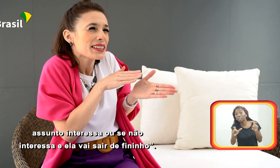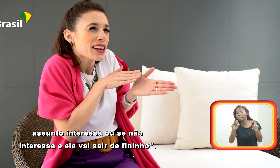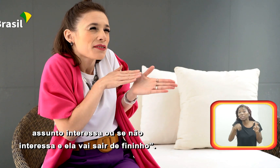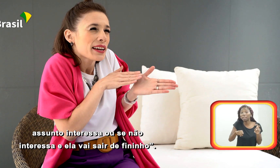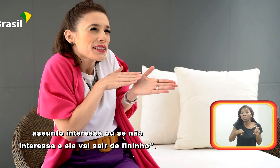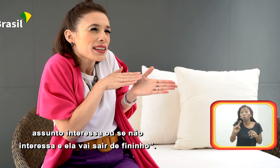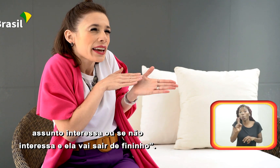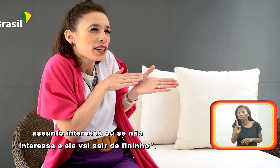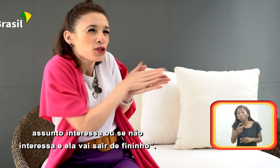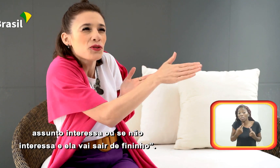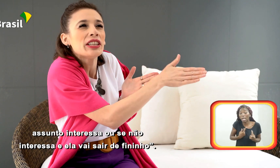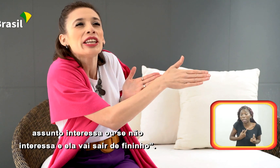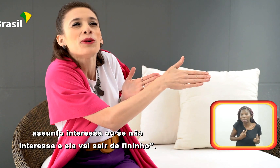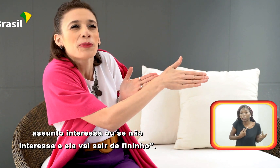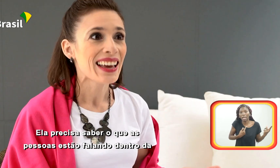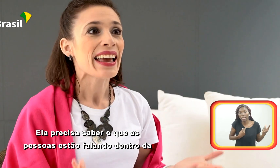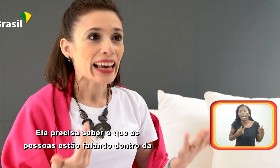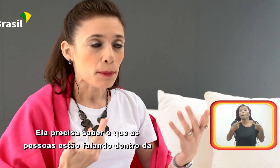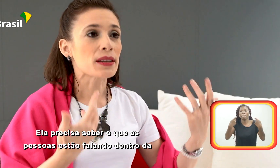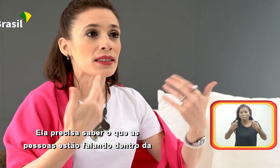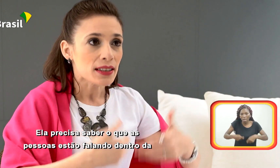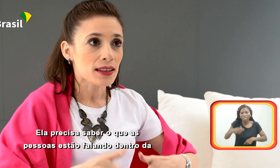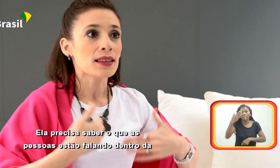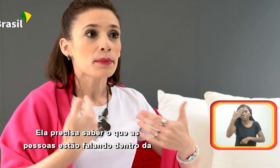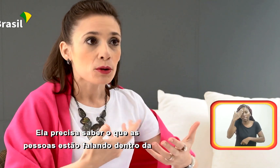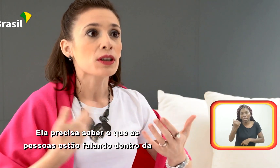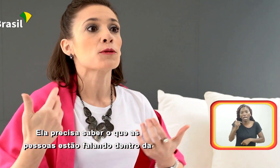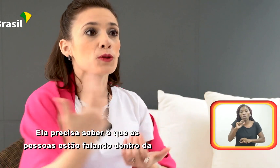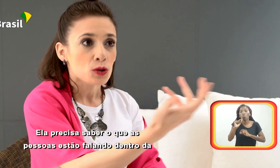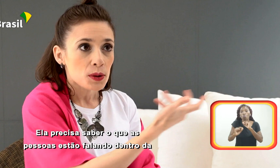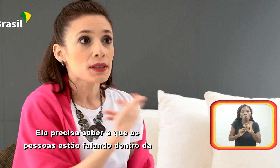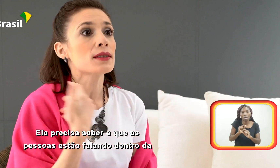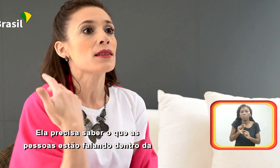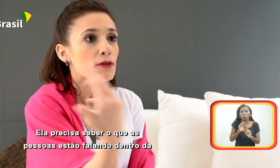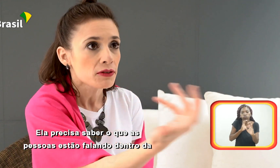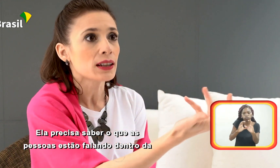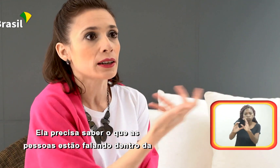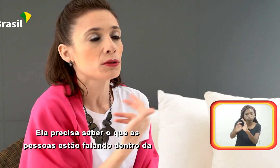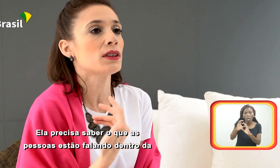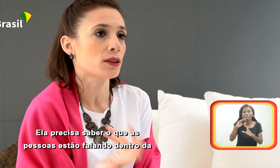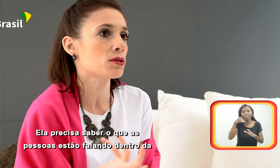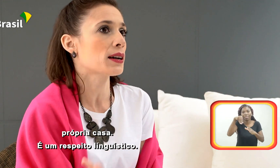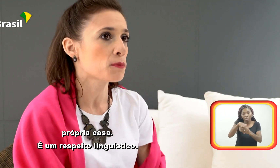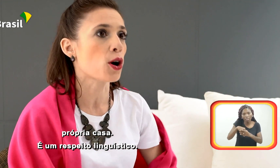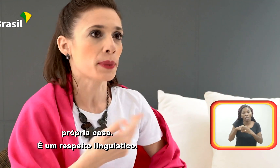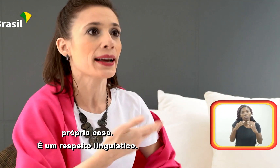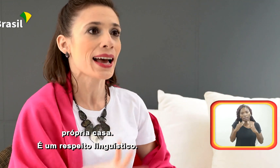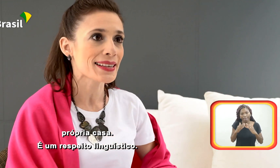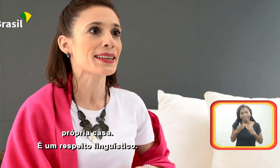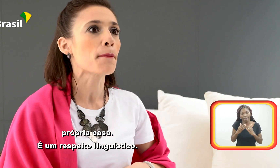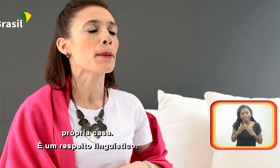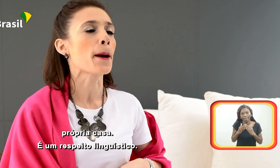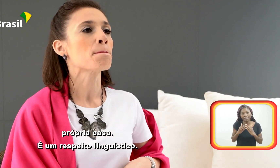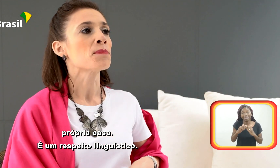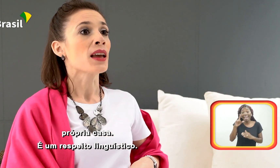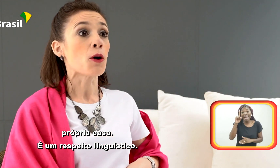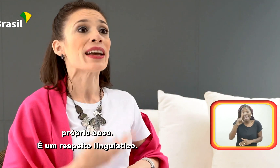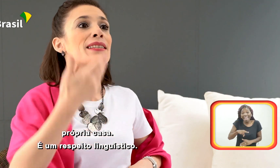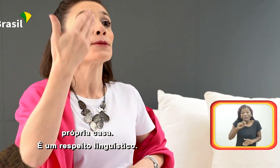ela vai sair de fininho. Ela precisa saber o que as pessoas estão falando dentro da própria casa. É um